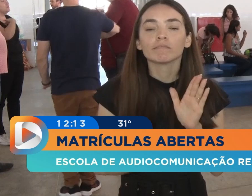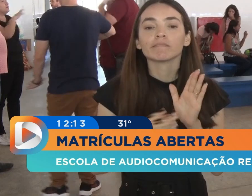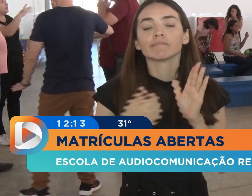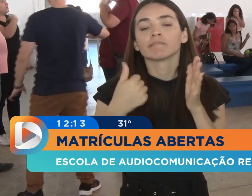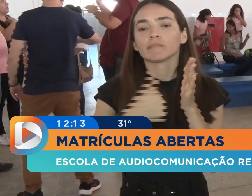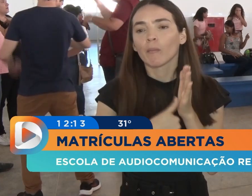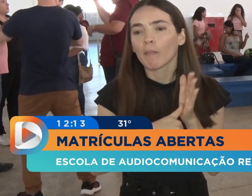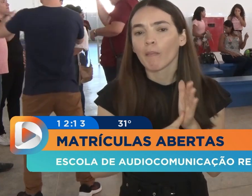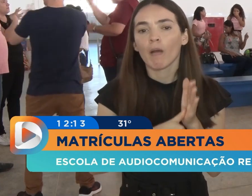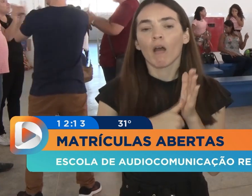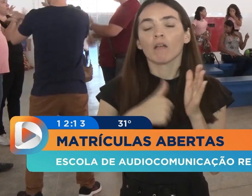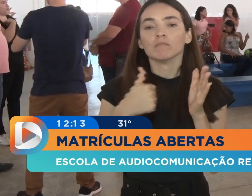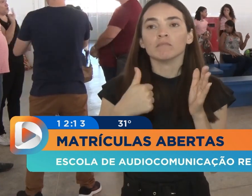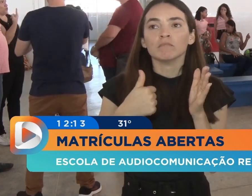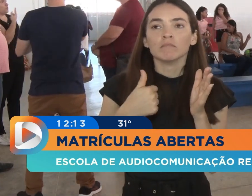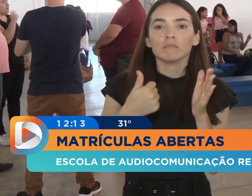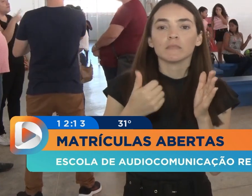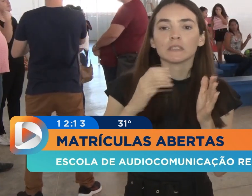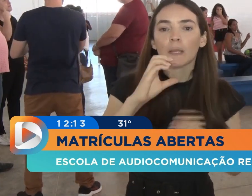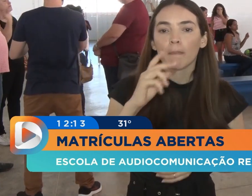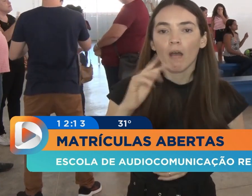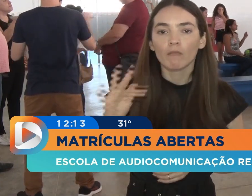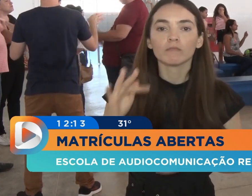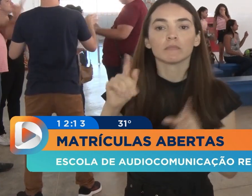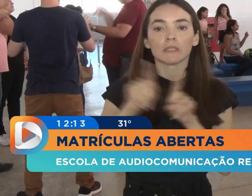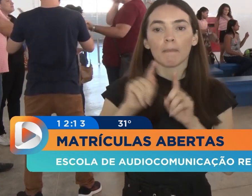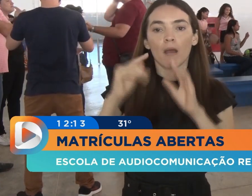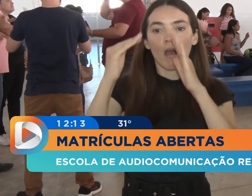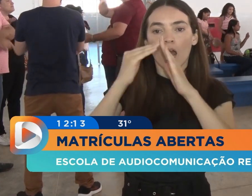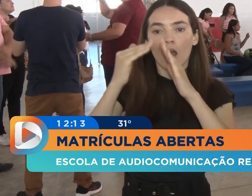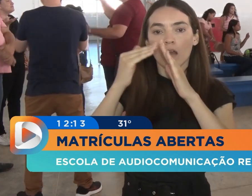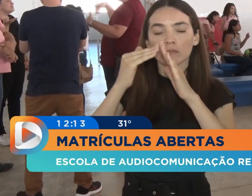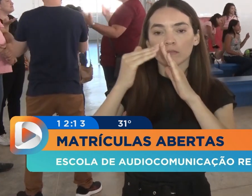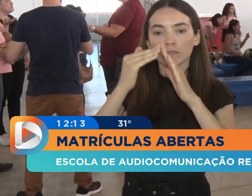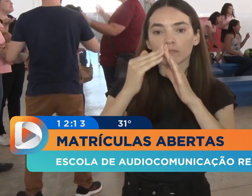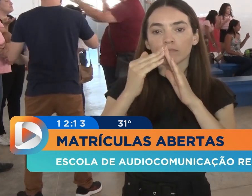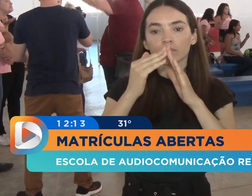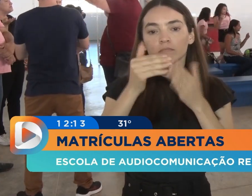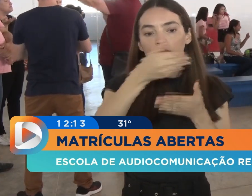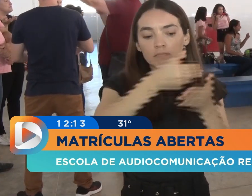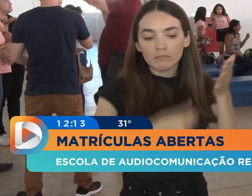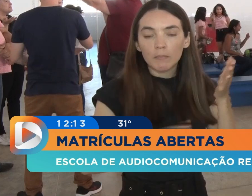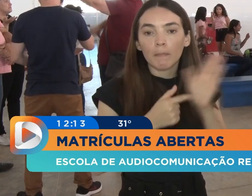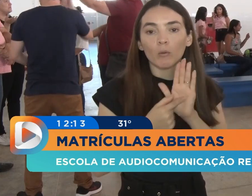documentos pessoais, identidade, CPF, comprovante de residência,